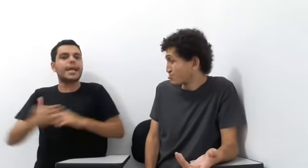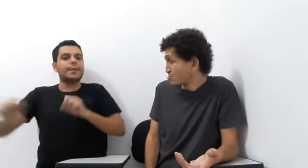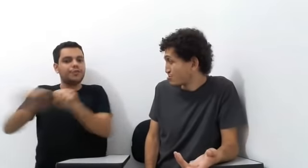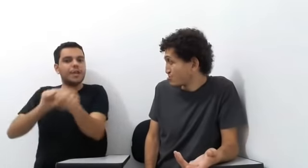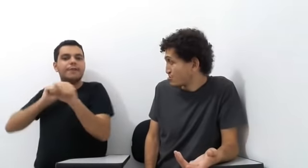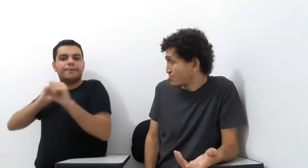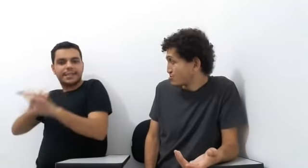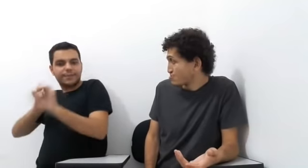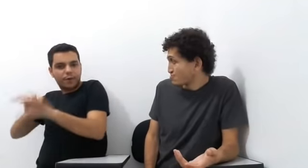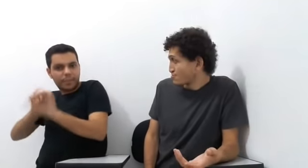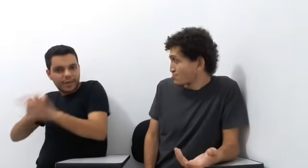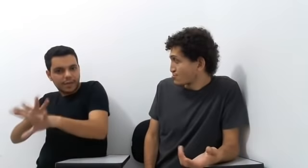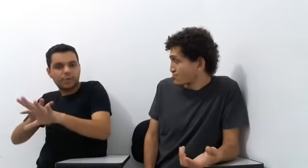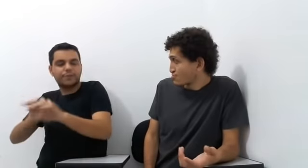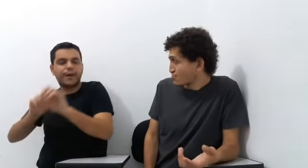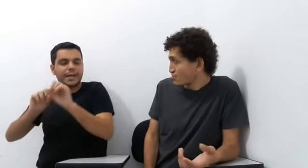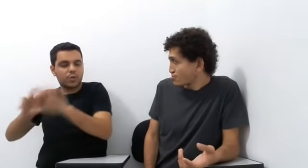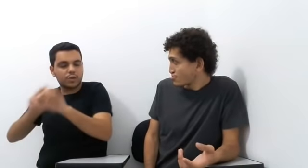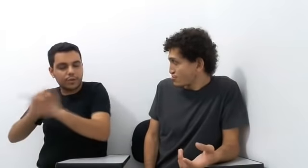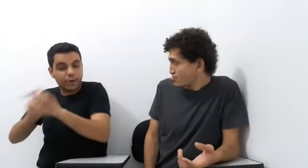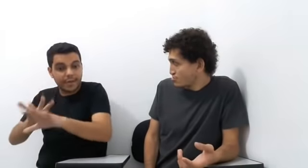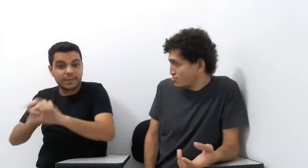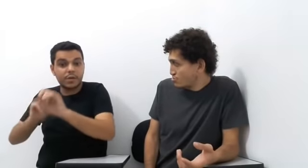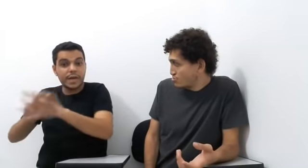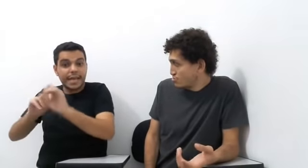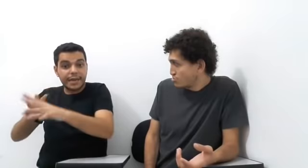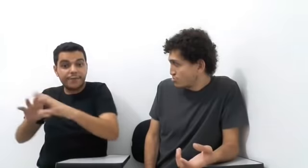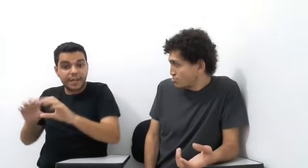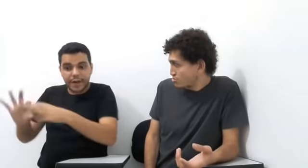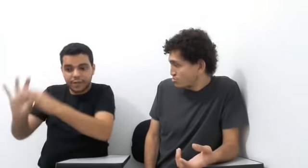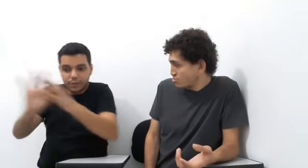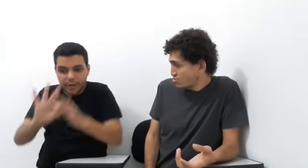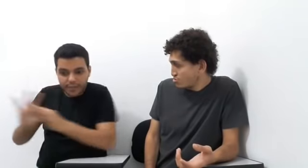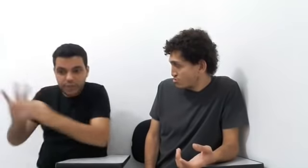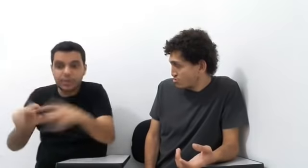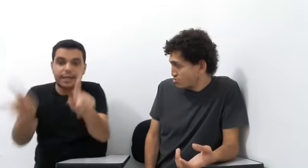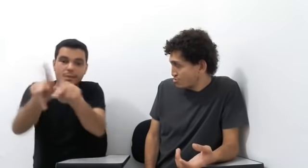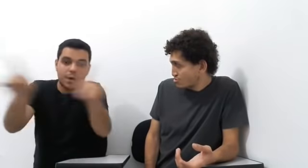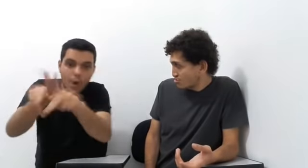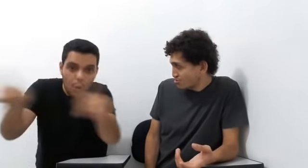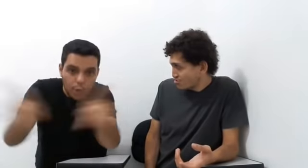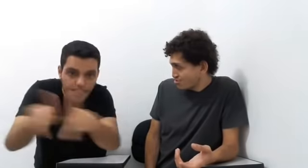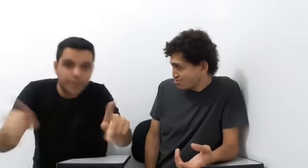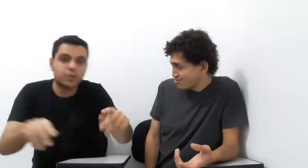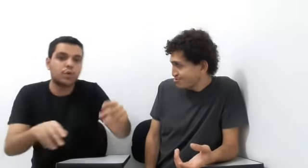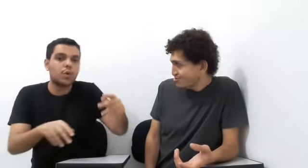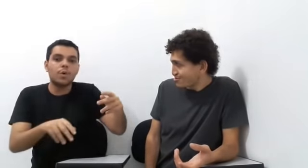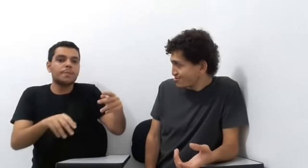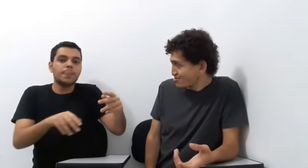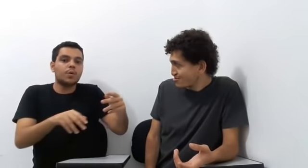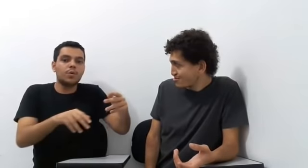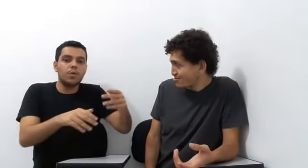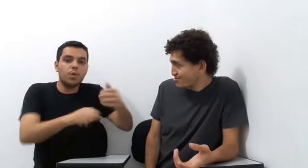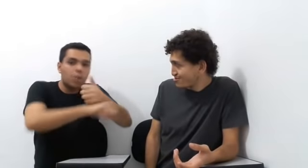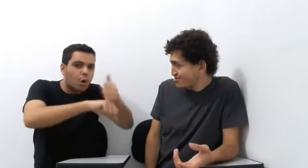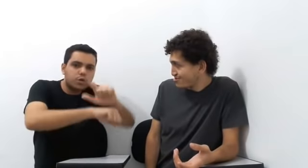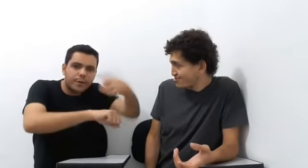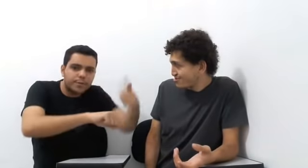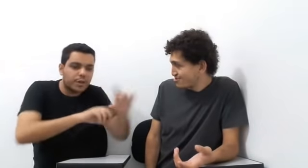intérprete faz a formação, com a sua formação, ele faz parte do processo de educação, o professor, o outro profissional,